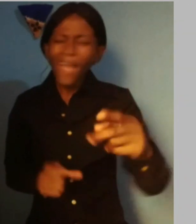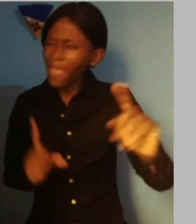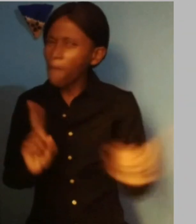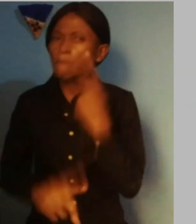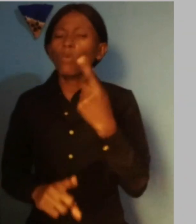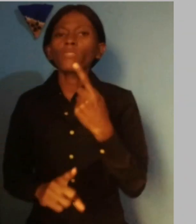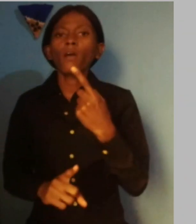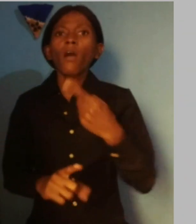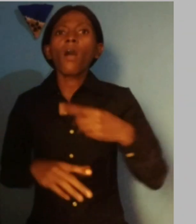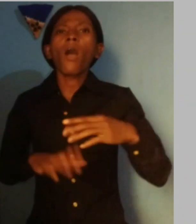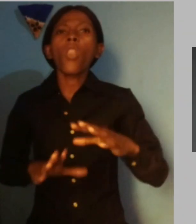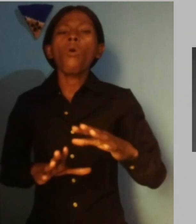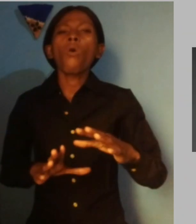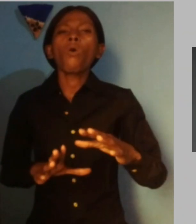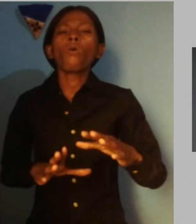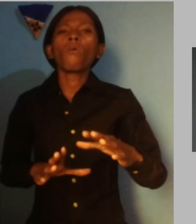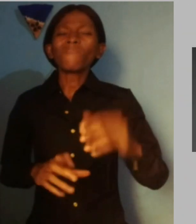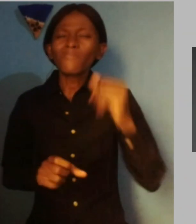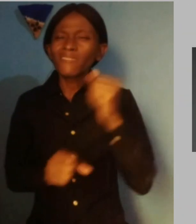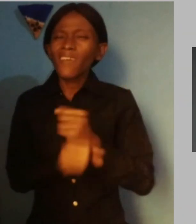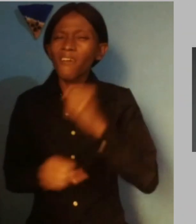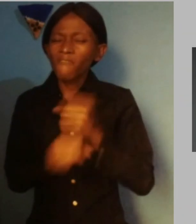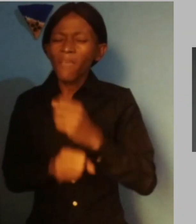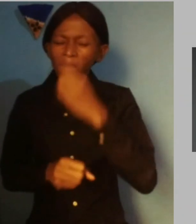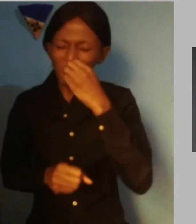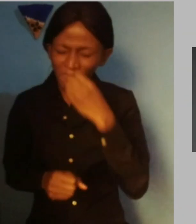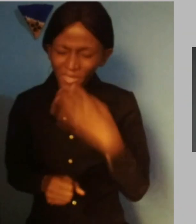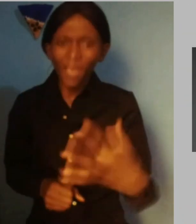important. Fais le bien.